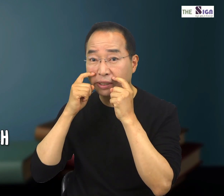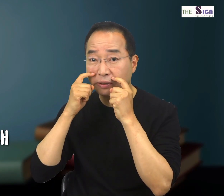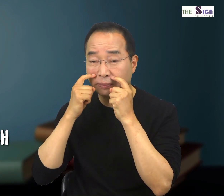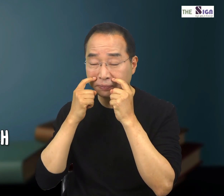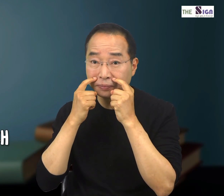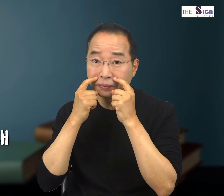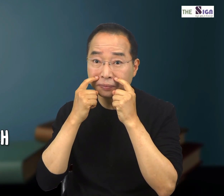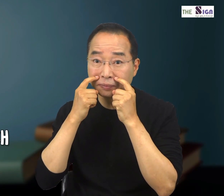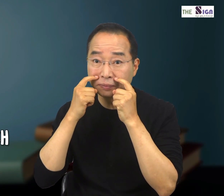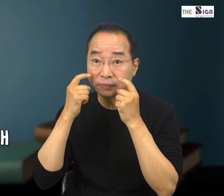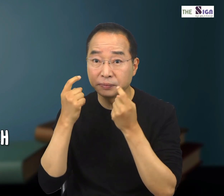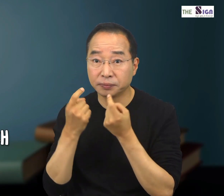동작이에요.